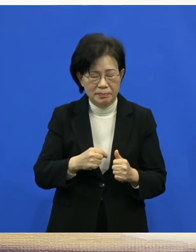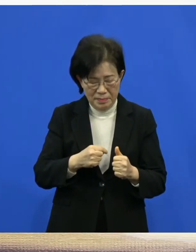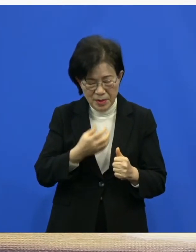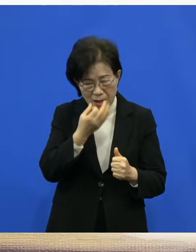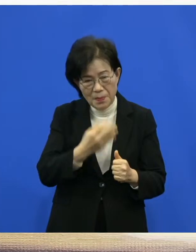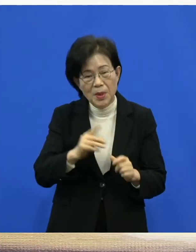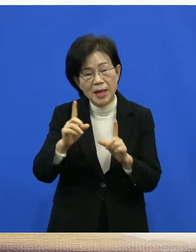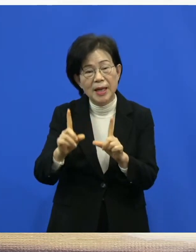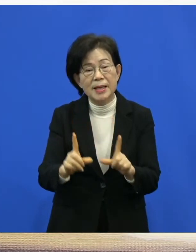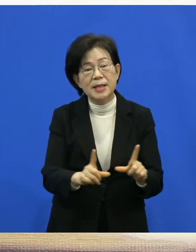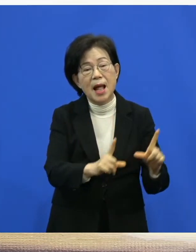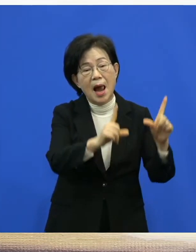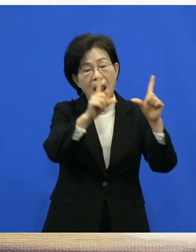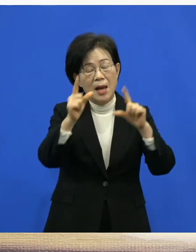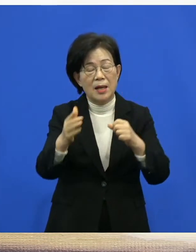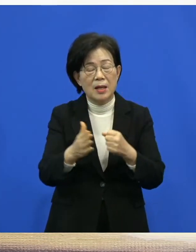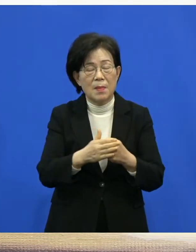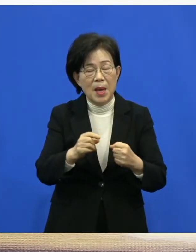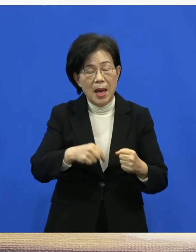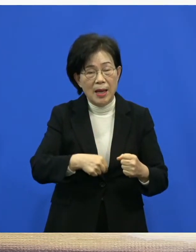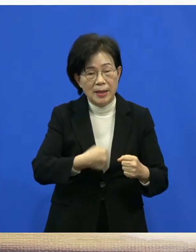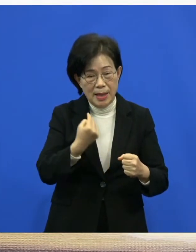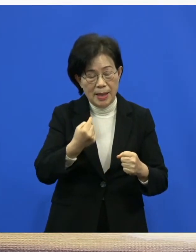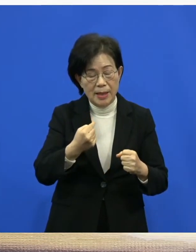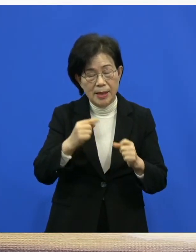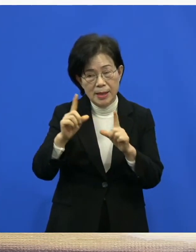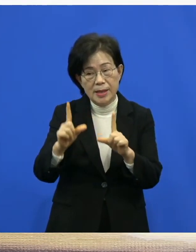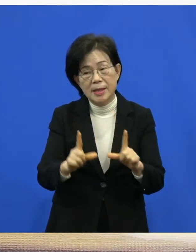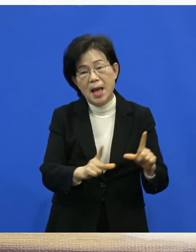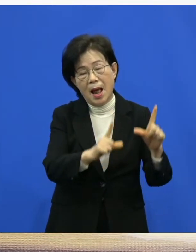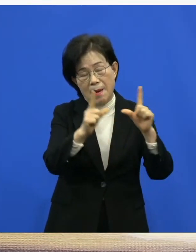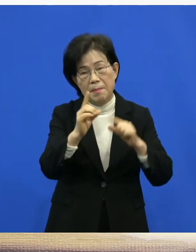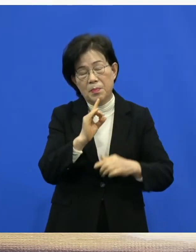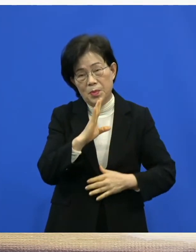다 보세요. 다 각자 자기도 살기 힘든데 누구를 도와요?